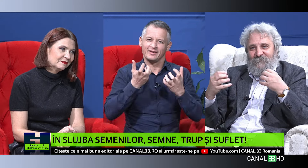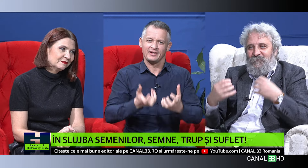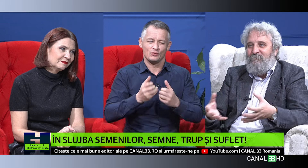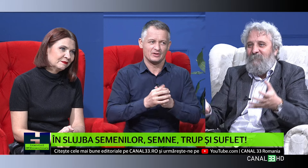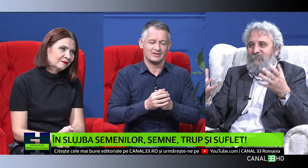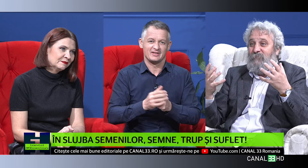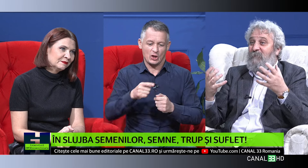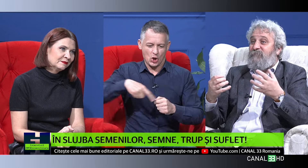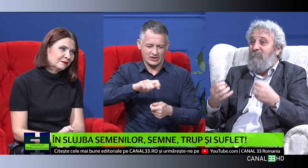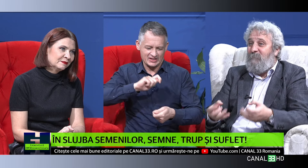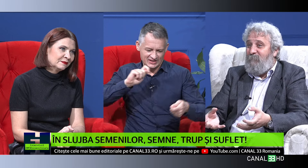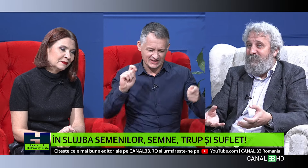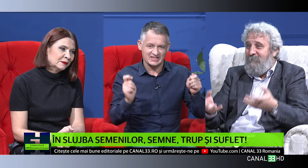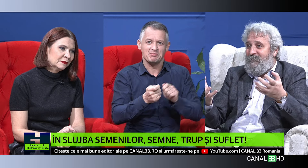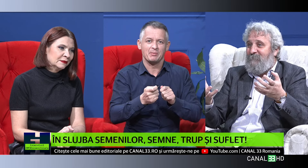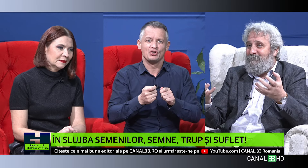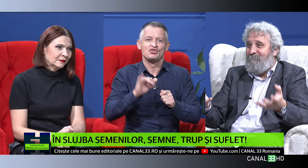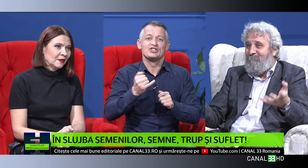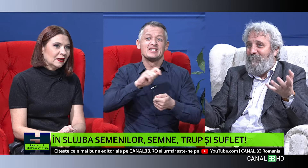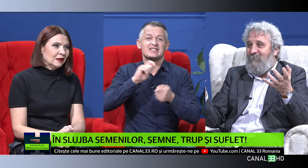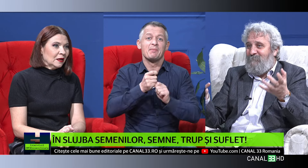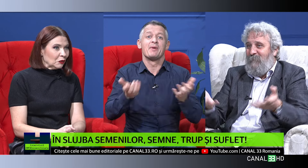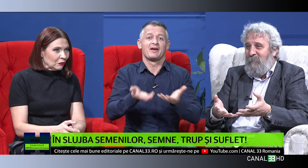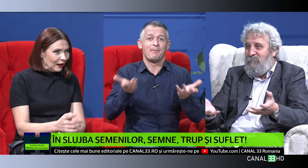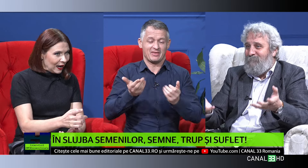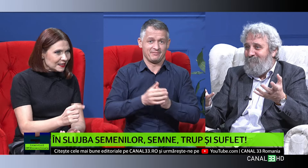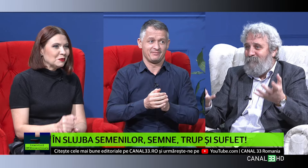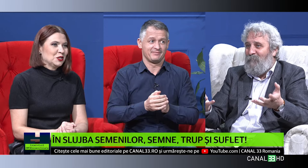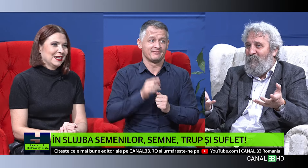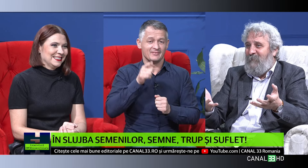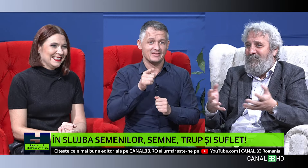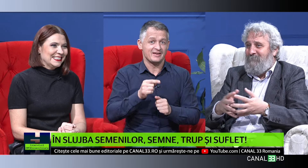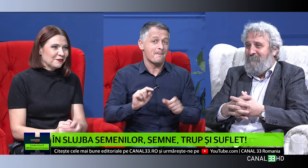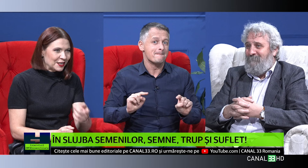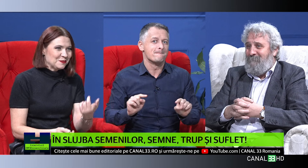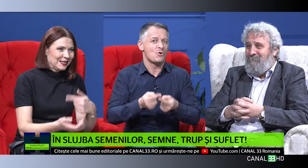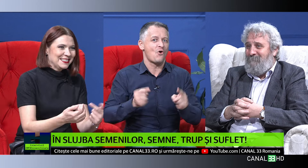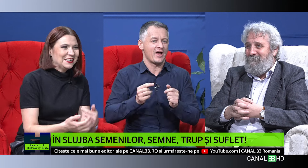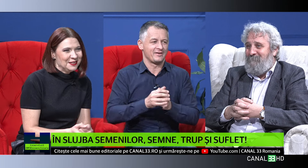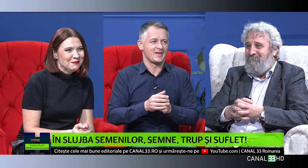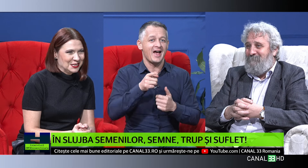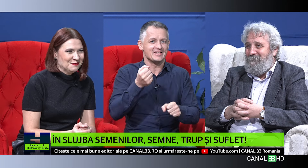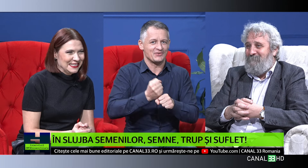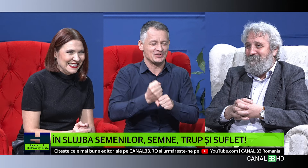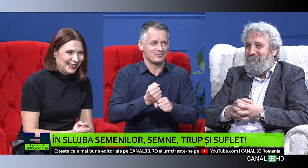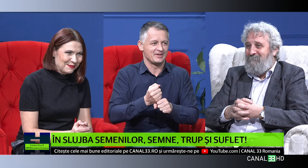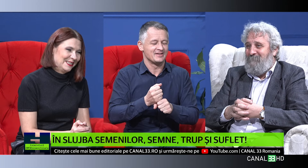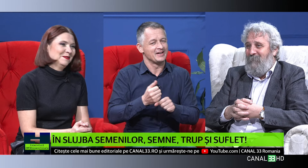ne schimbăm și să ne schimbăm repede. Că asta e și asta am provocare. Încercat să facem, ca să revenim la ce m-ați întrebat.